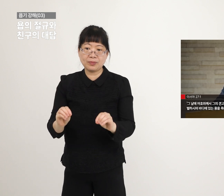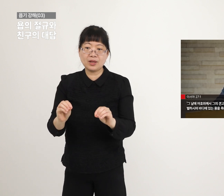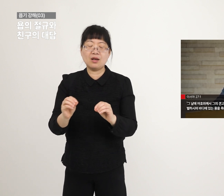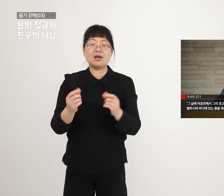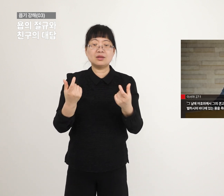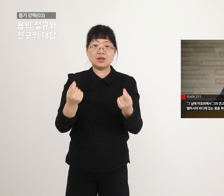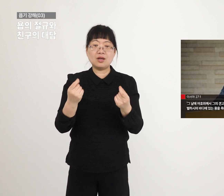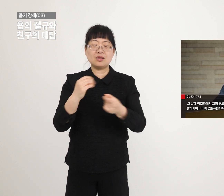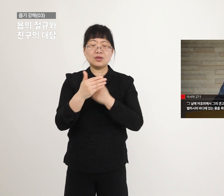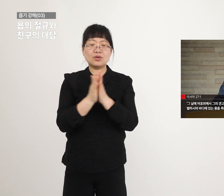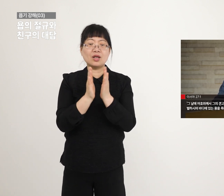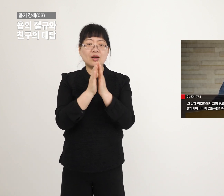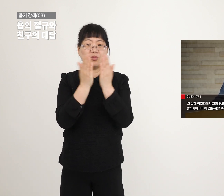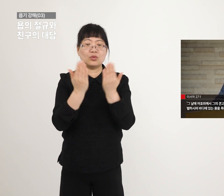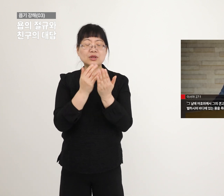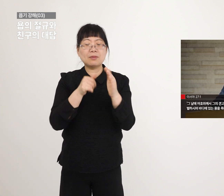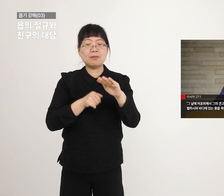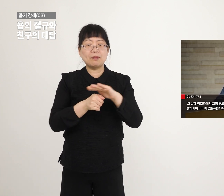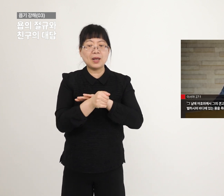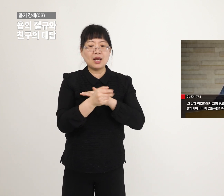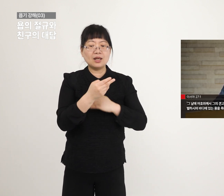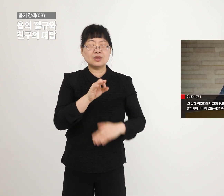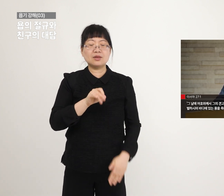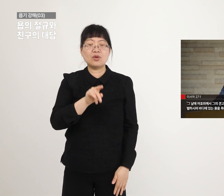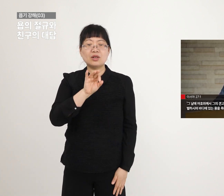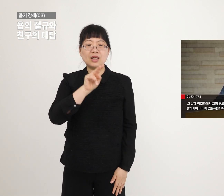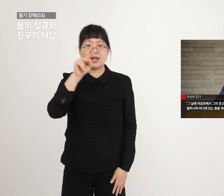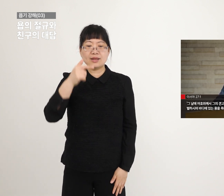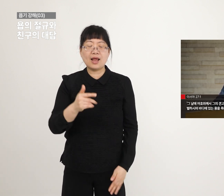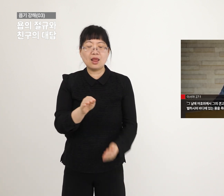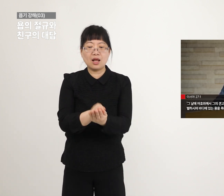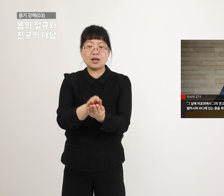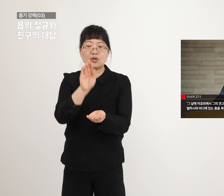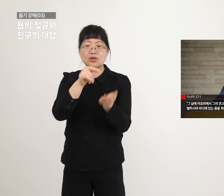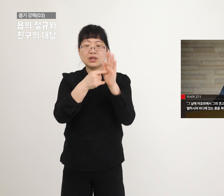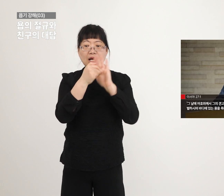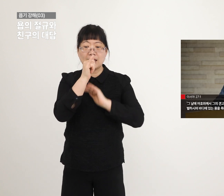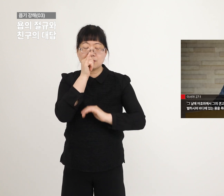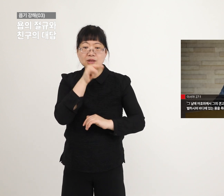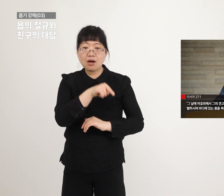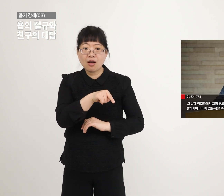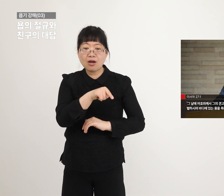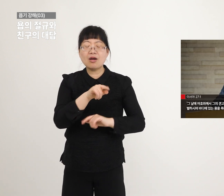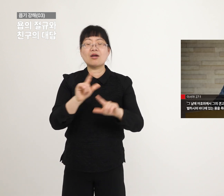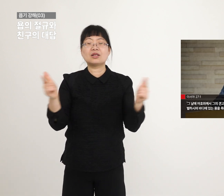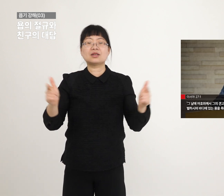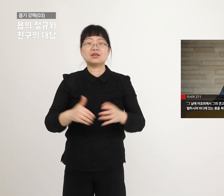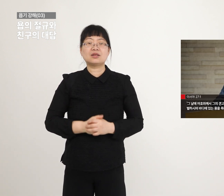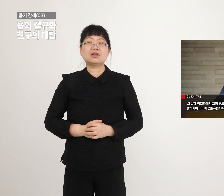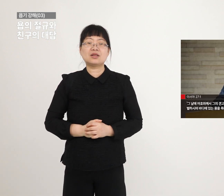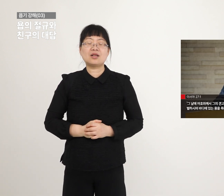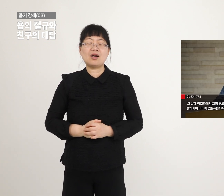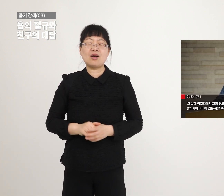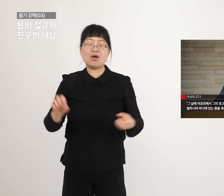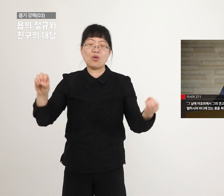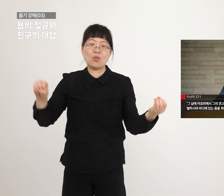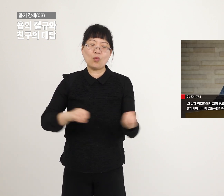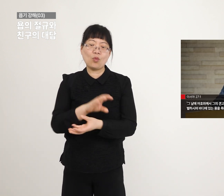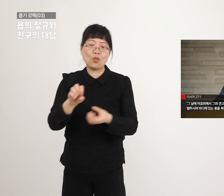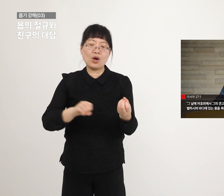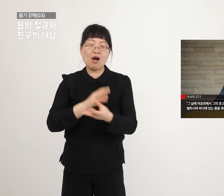성경의 모든 이 뱀, 리워야단, 악어로 묘사되는 이것들은